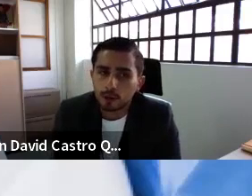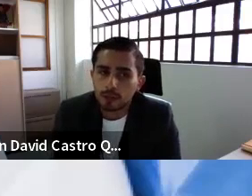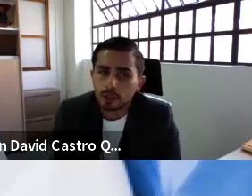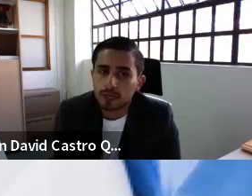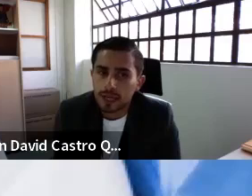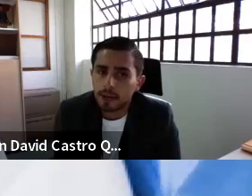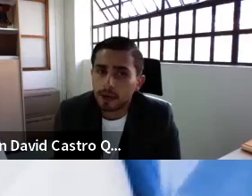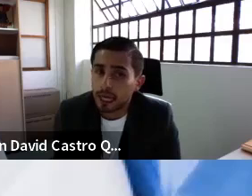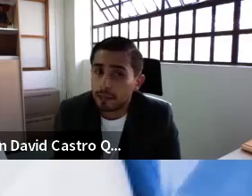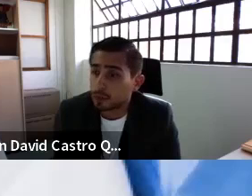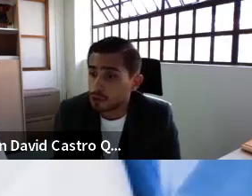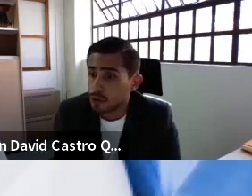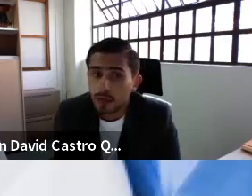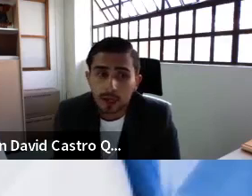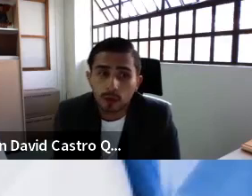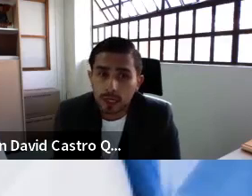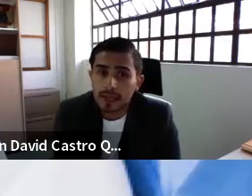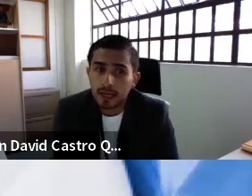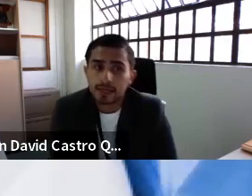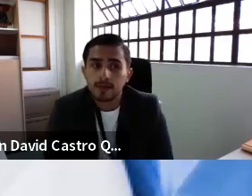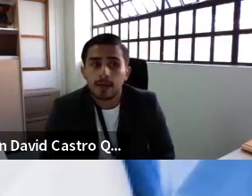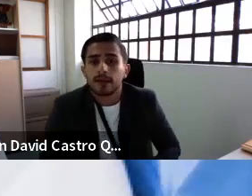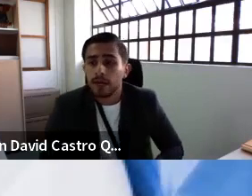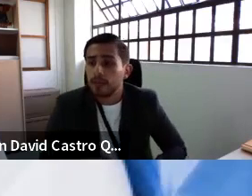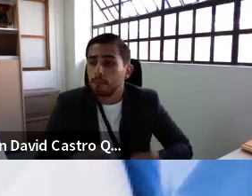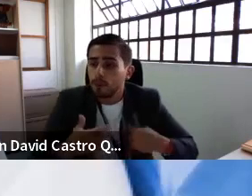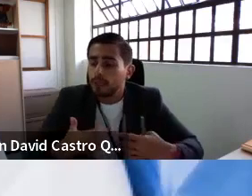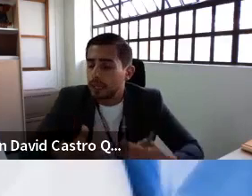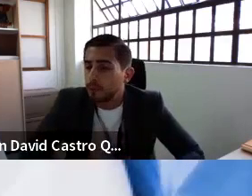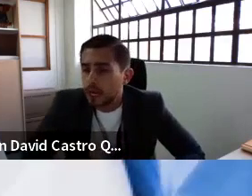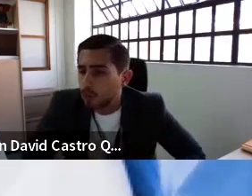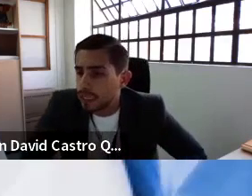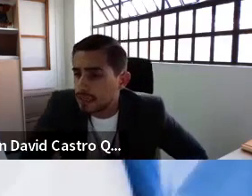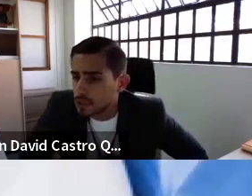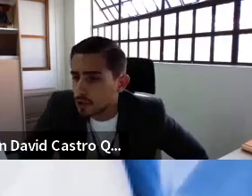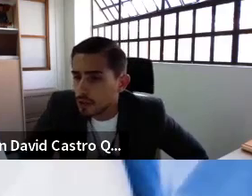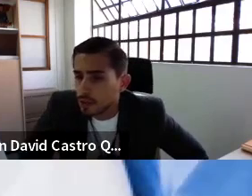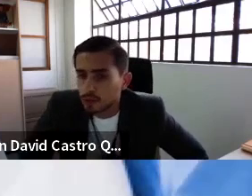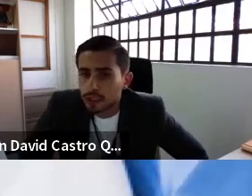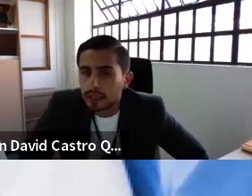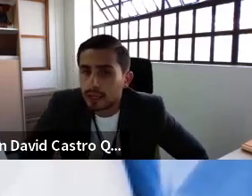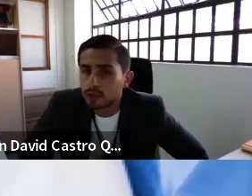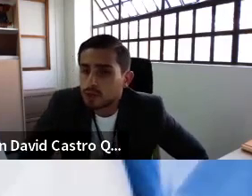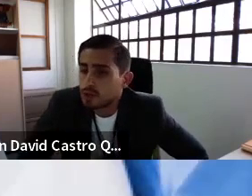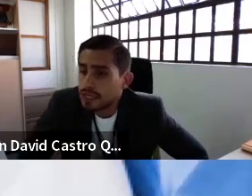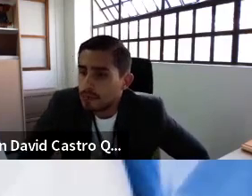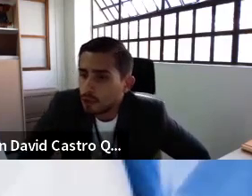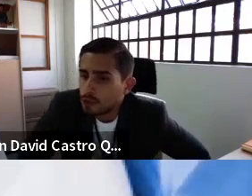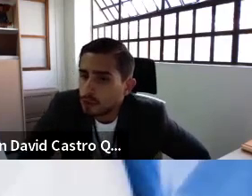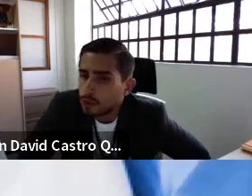conocimiento más amplia con elementos de otras áreas, deben propender por la actualización. No se trata de que, entonces, yo ya sé mi conocimiento